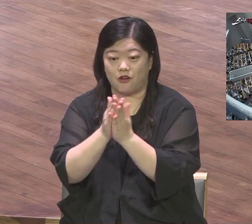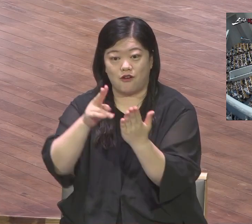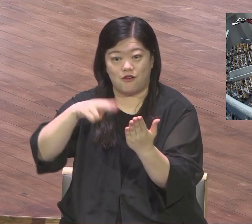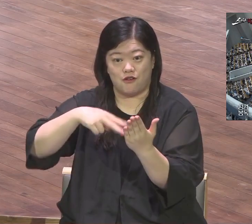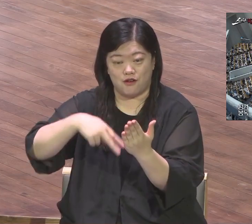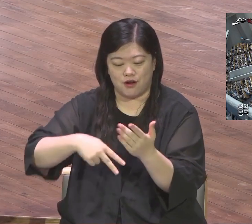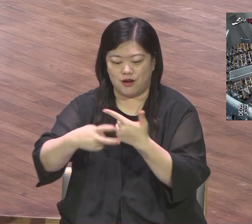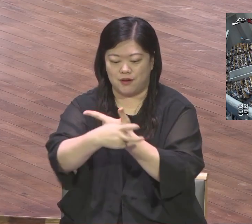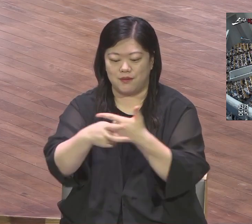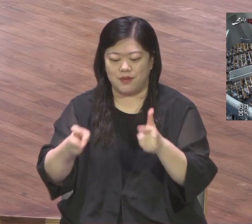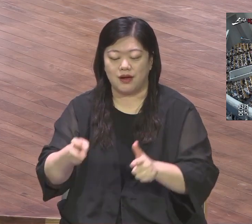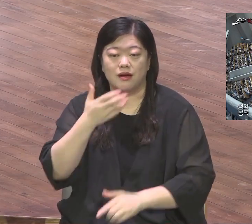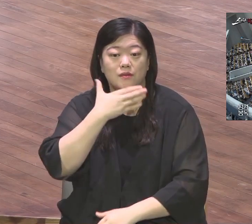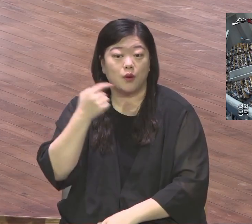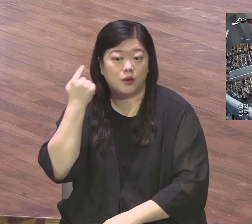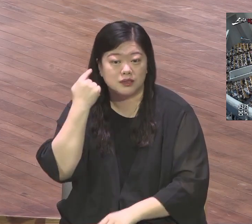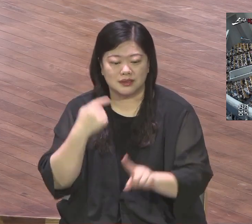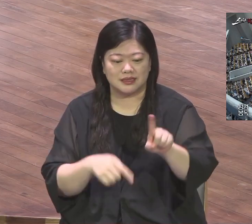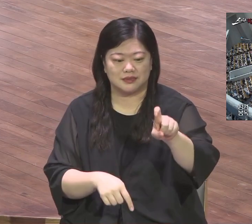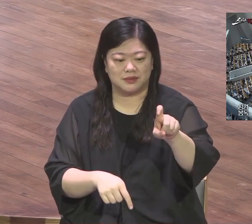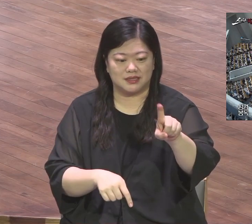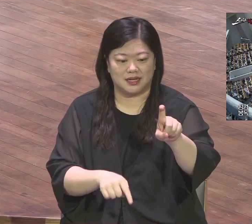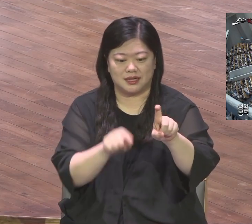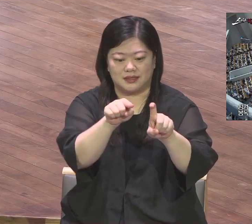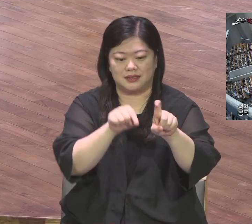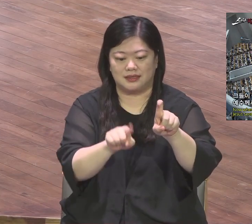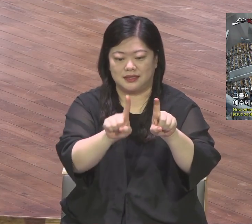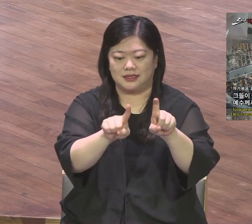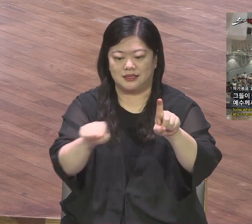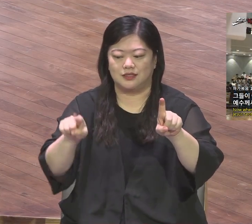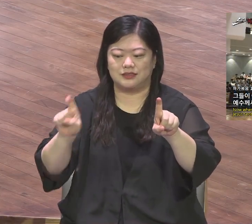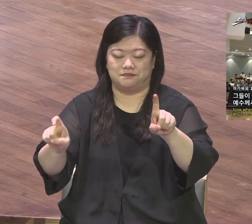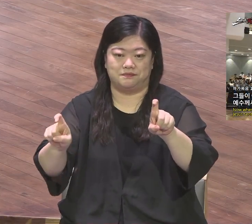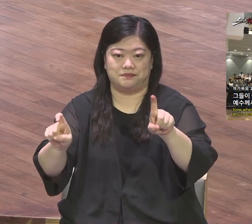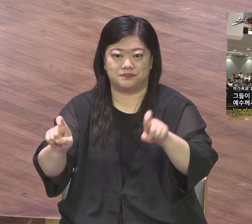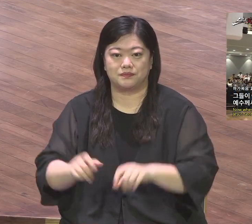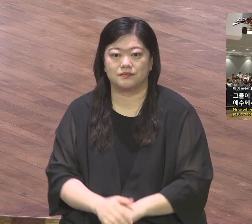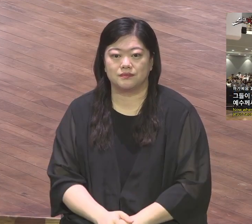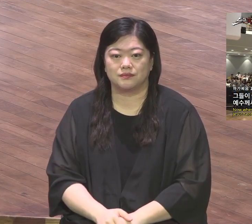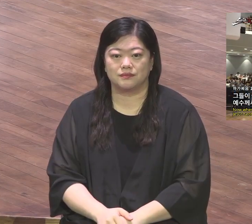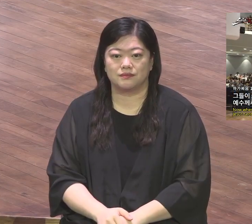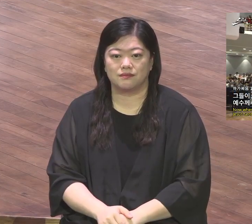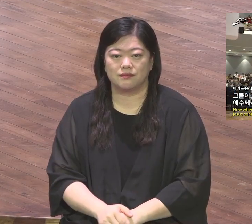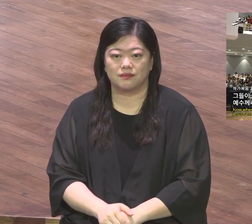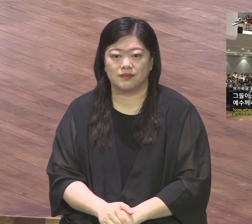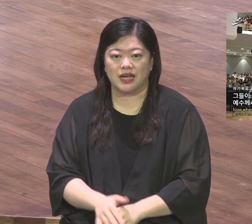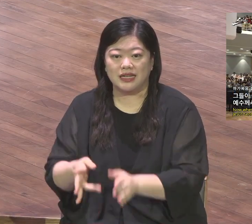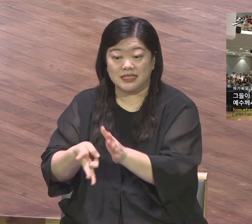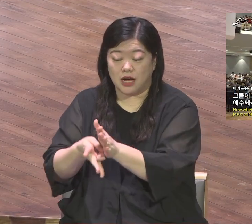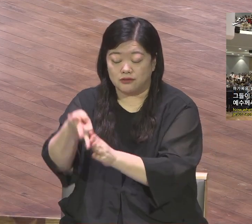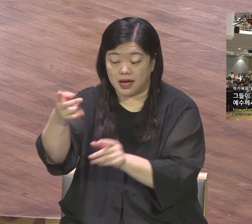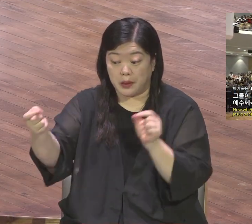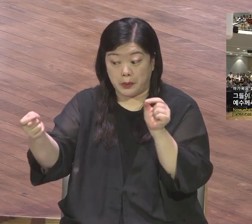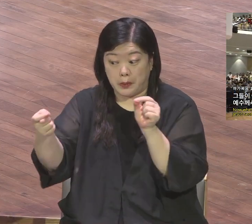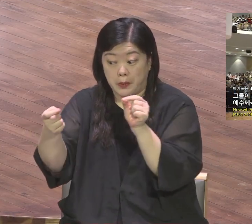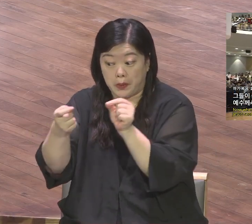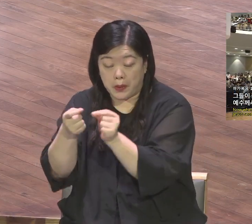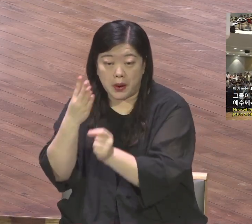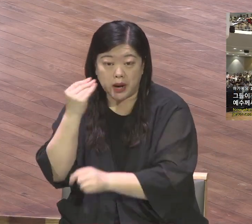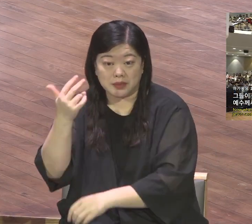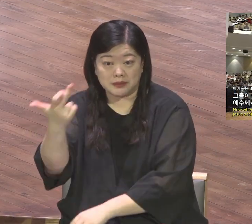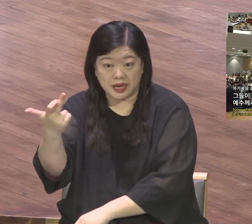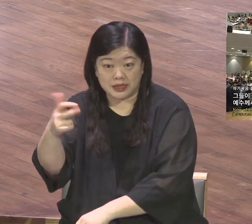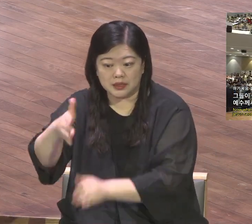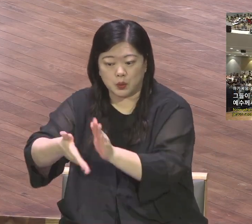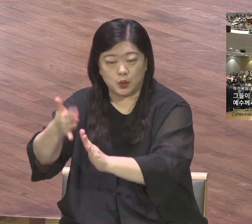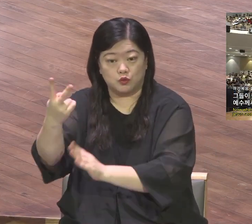하나님의 말씀은 마가복음 11장 1절에서 10절 말씀입니다. 그들이 예루살렘에 가까이 와서 감람산 벳바게와